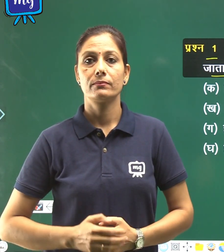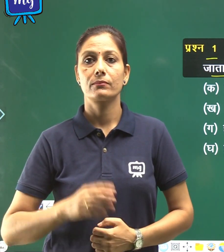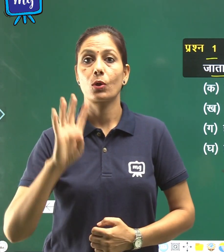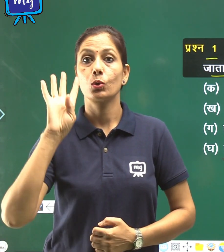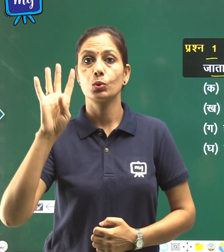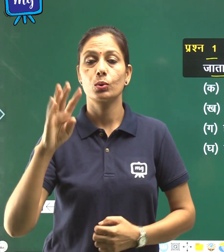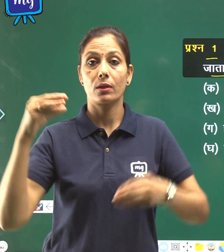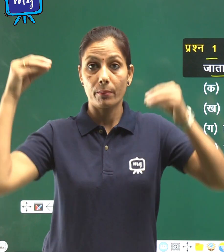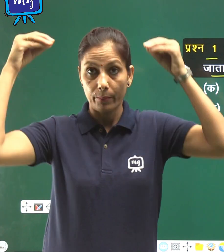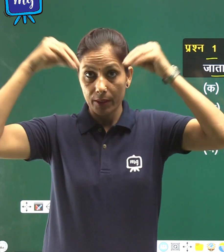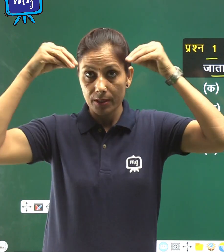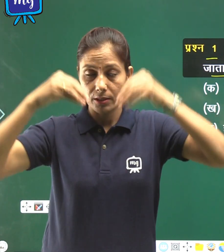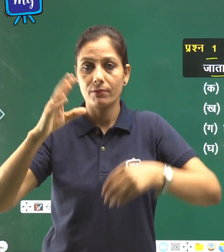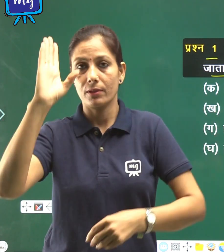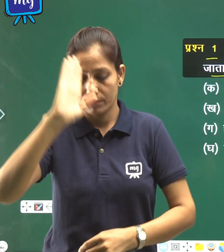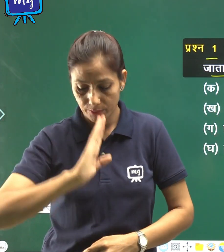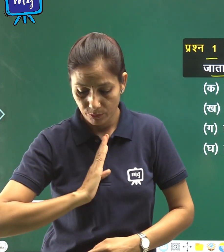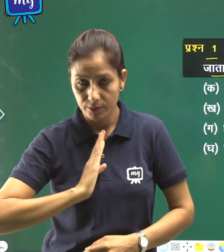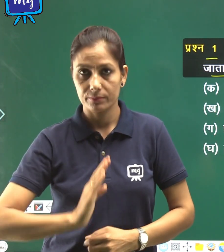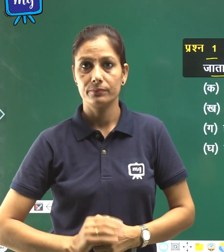चौथा इंद्र को।